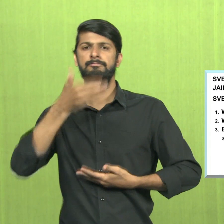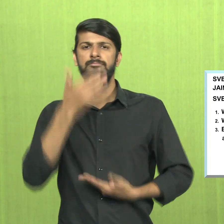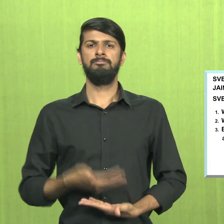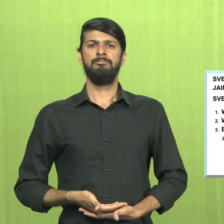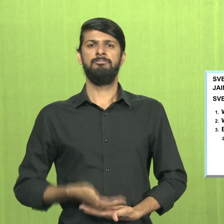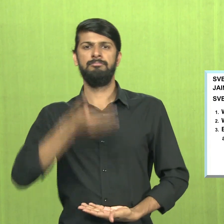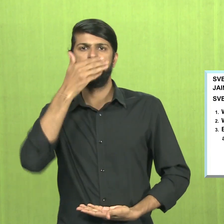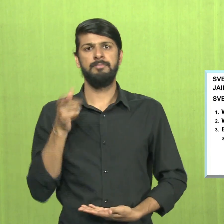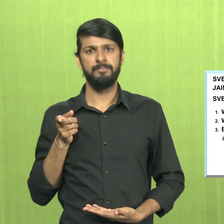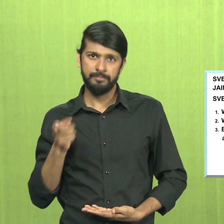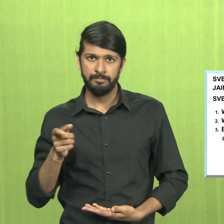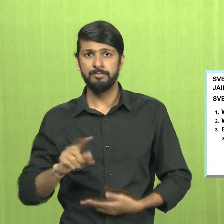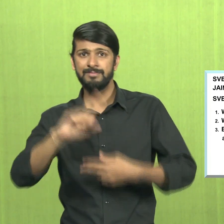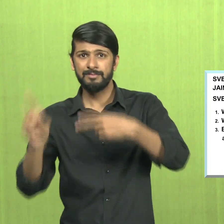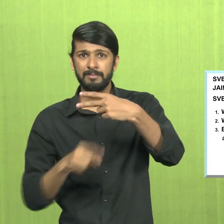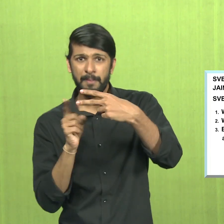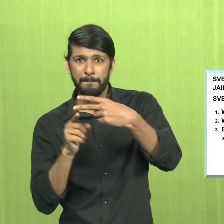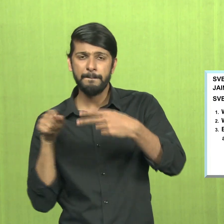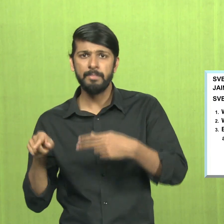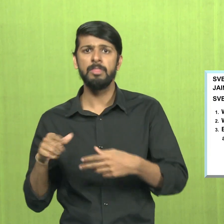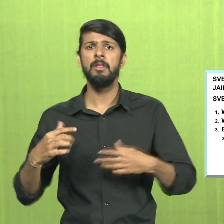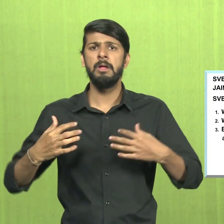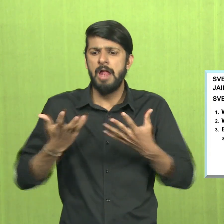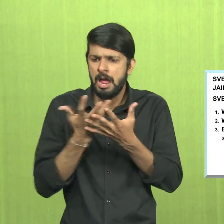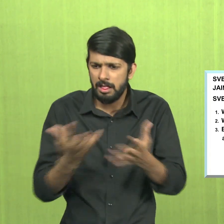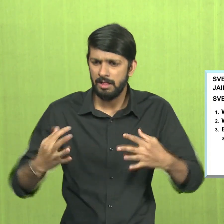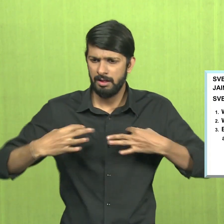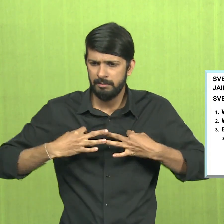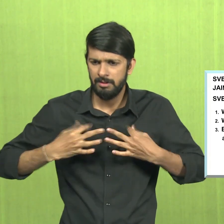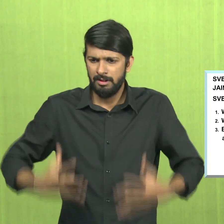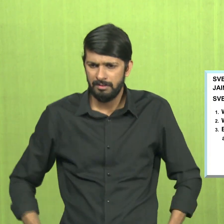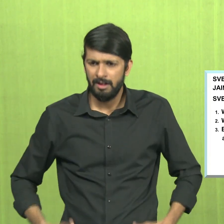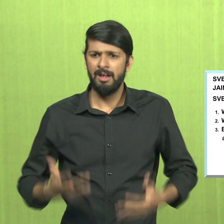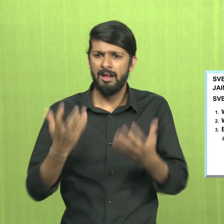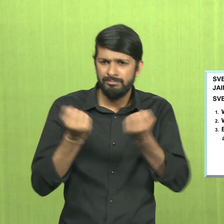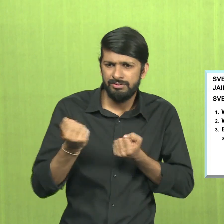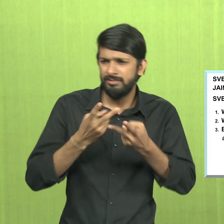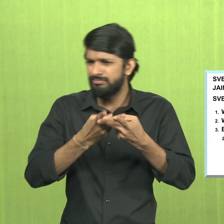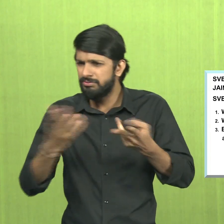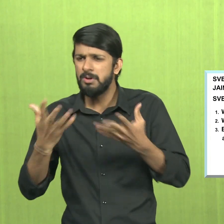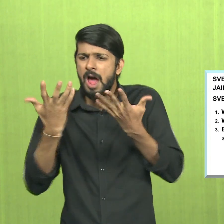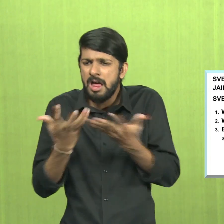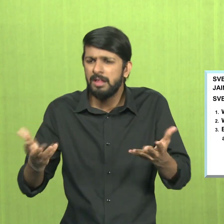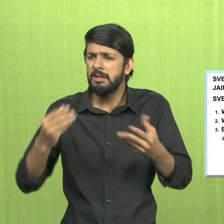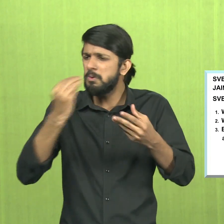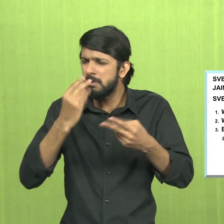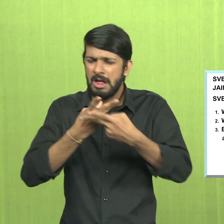सैक्रेड दो नॉट वेयर क्लॉथस सेकंड देहात जीवन आप ऑयल बिलॉन्गिंग टो ऑल मिट्टी रूल्स